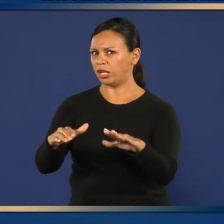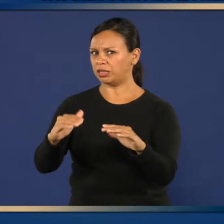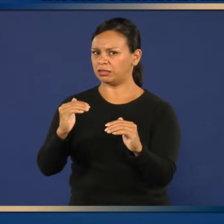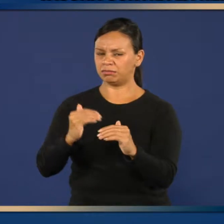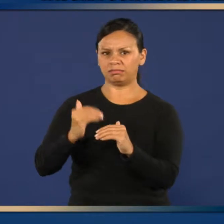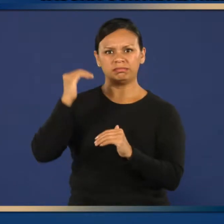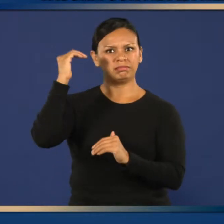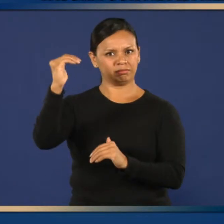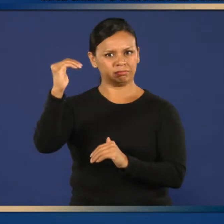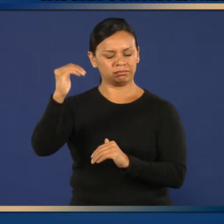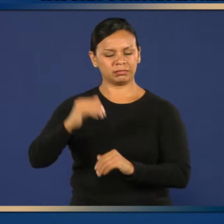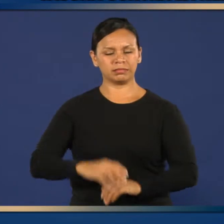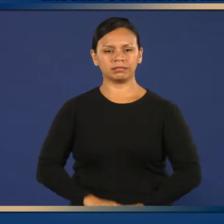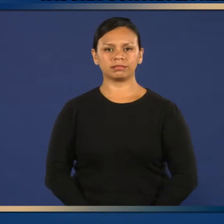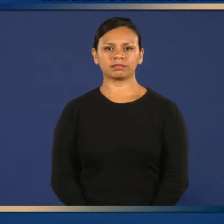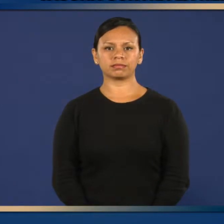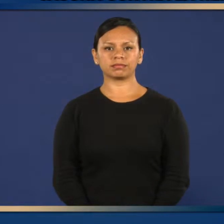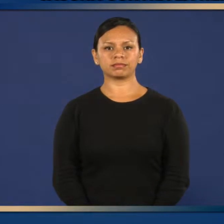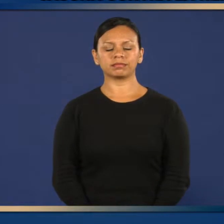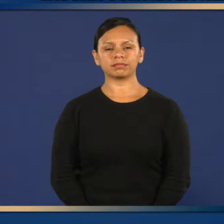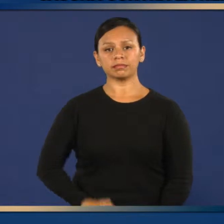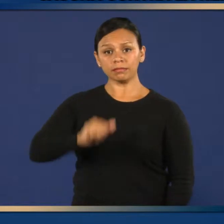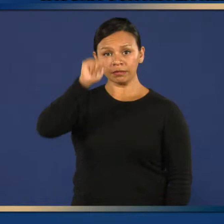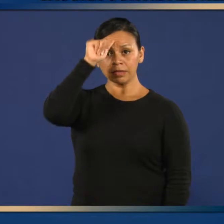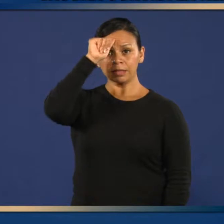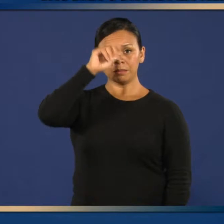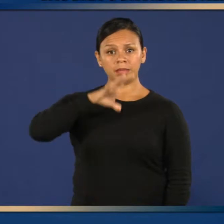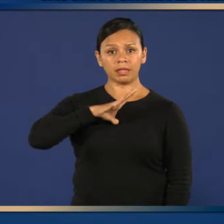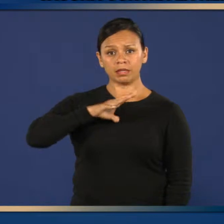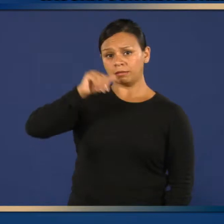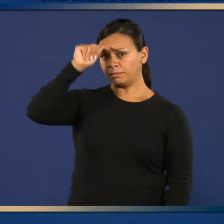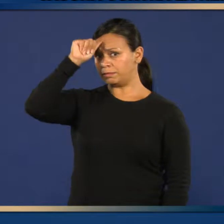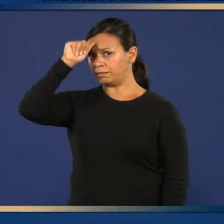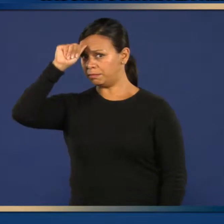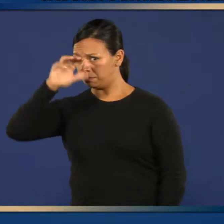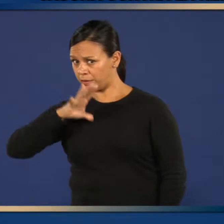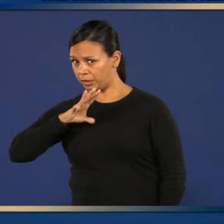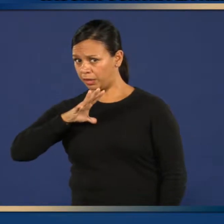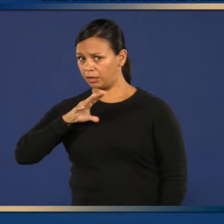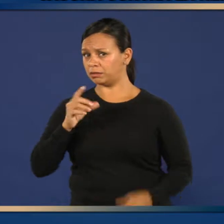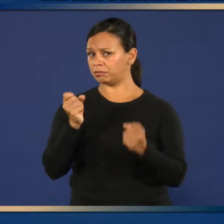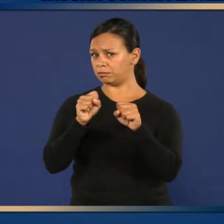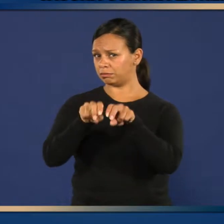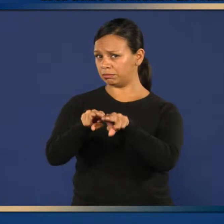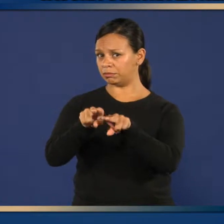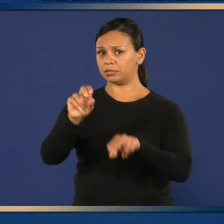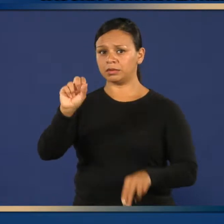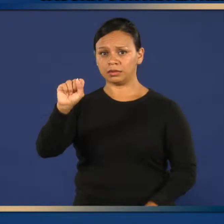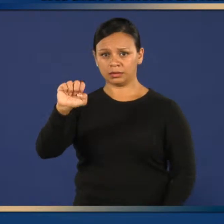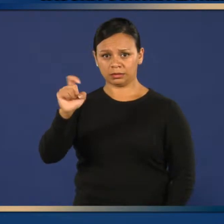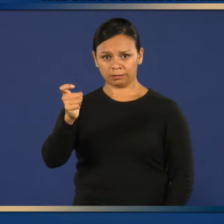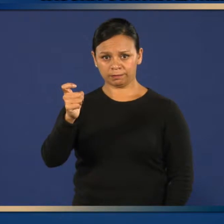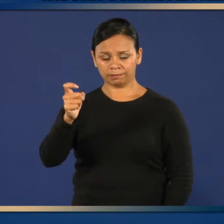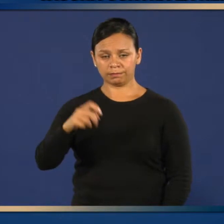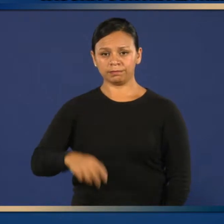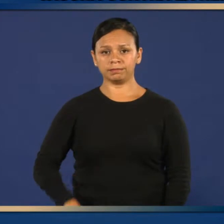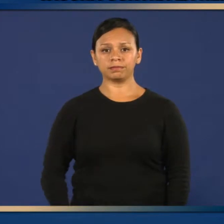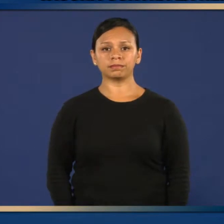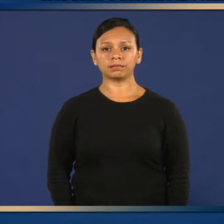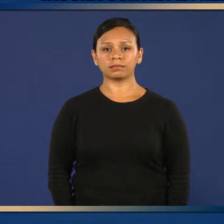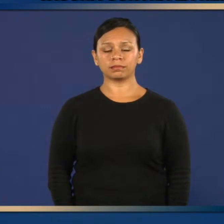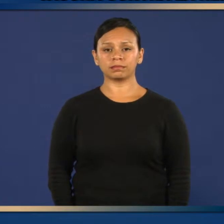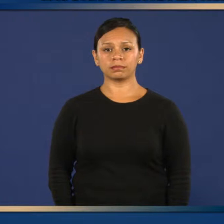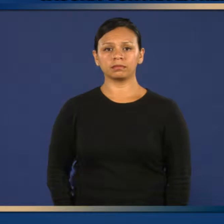enfermedad y los hombres que tengan relaciones sexuales con otros hombres